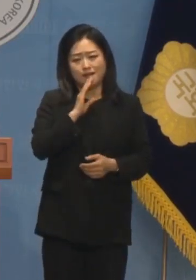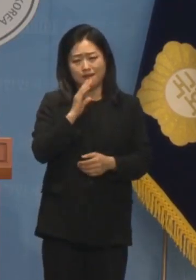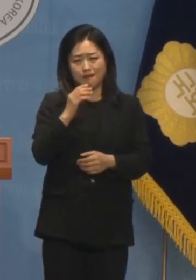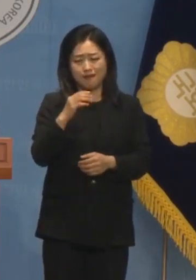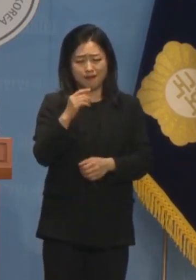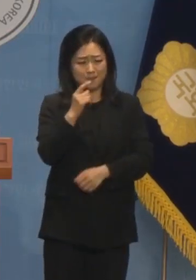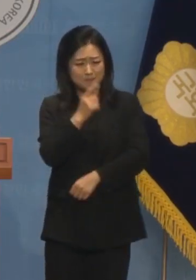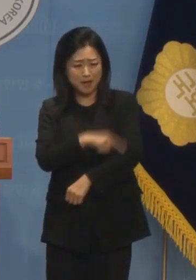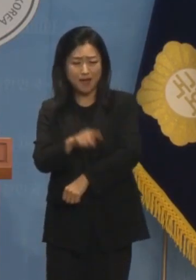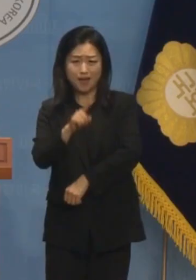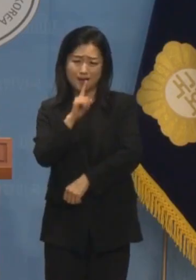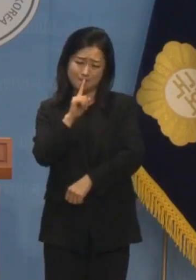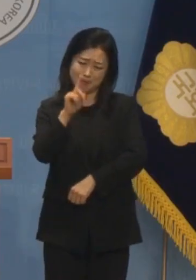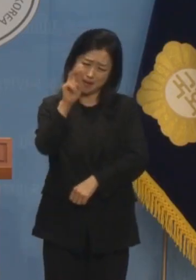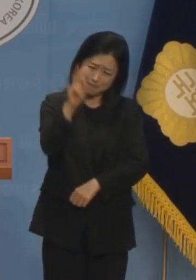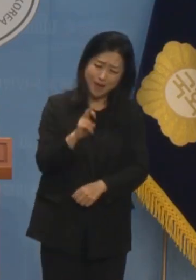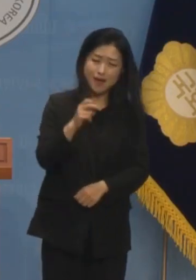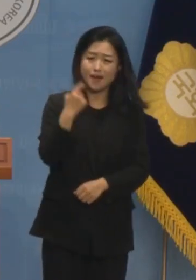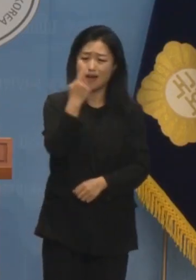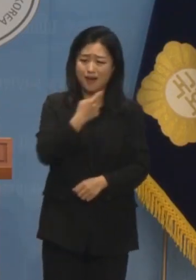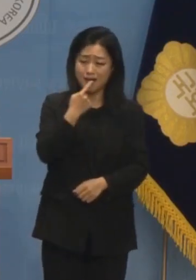무책임한 말폭탄입니다.